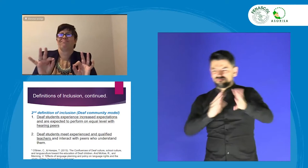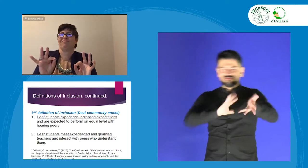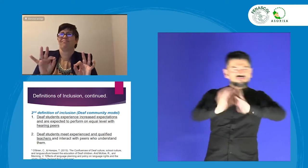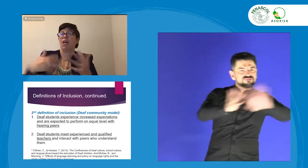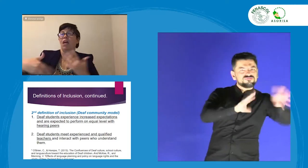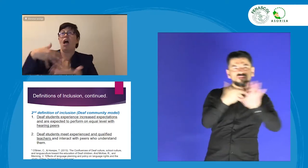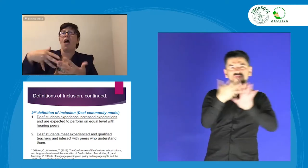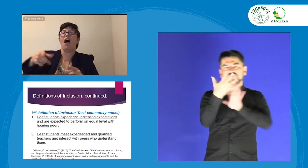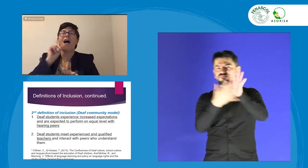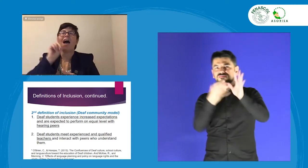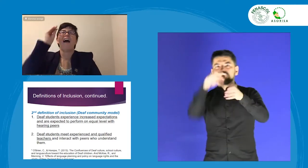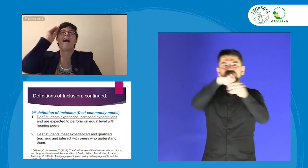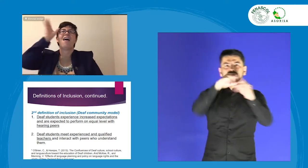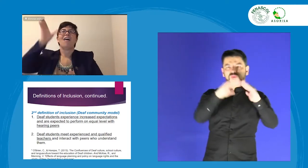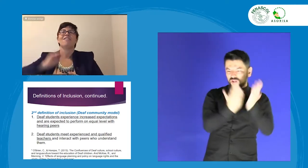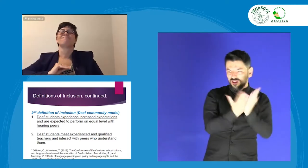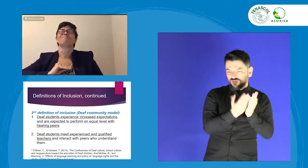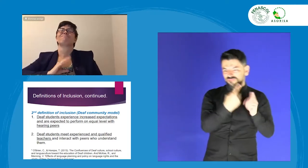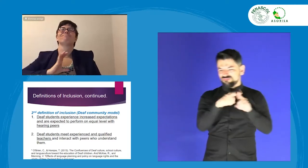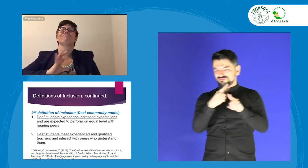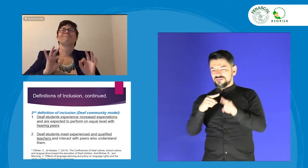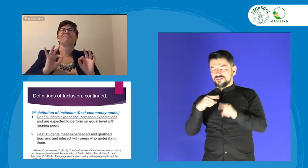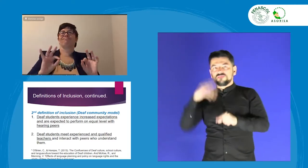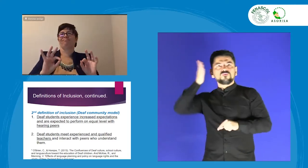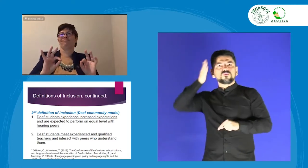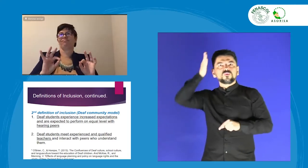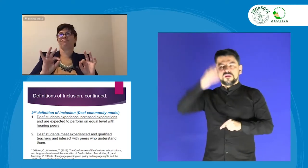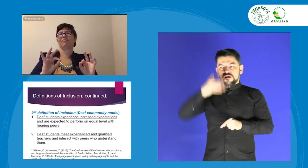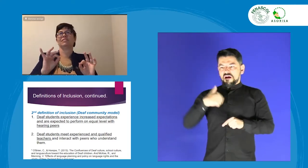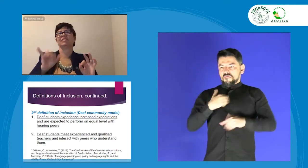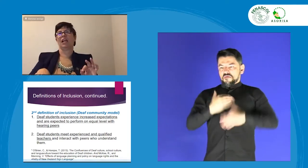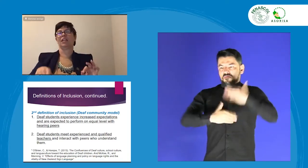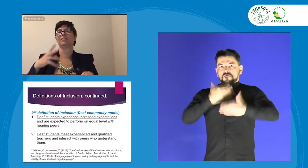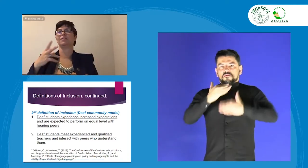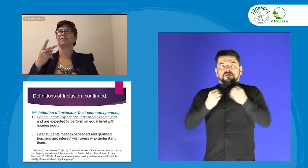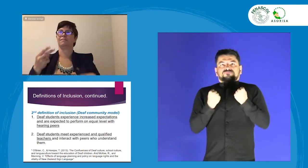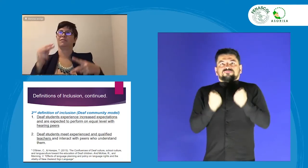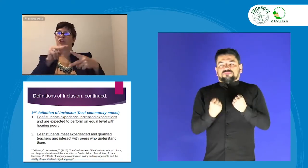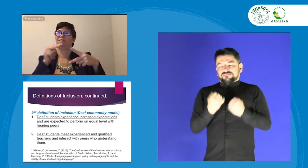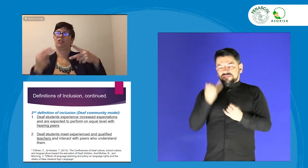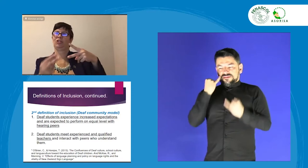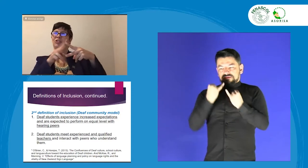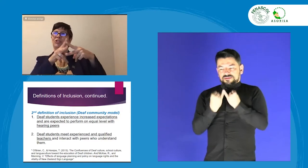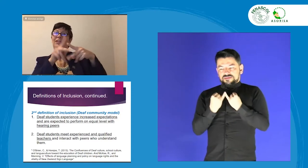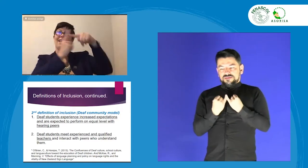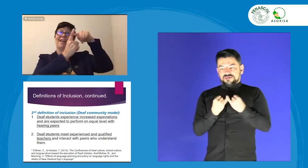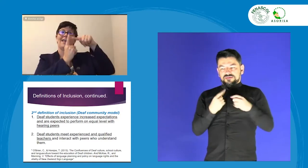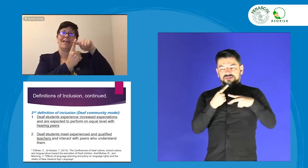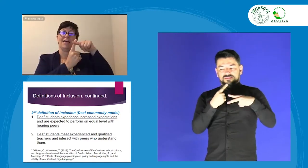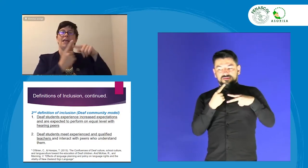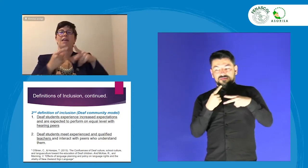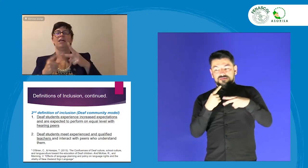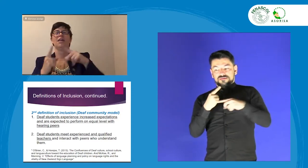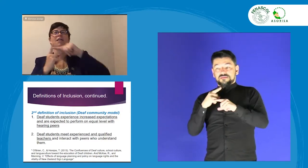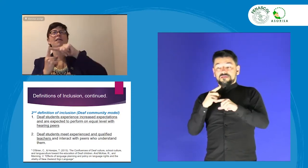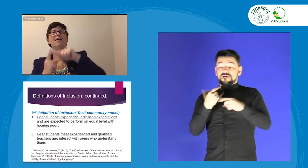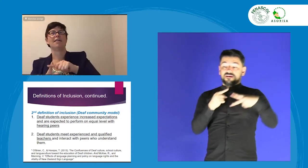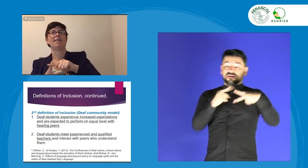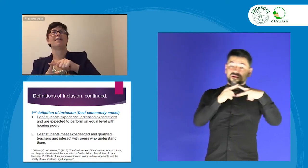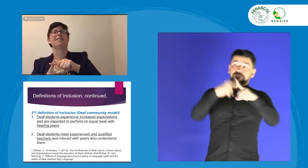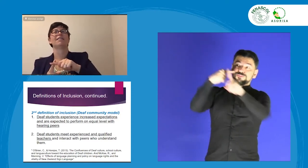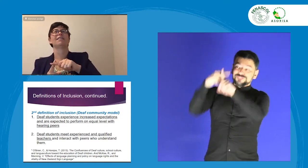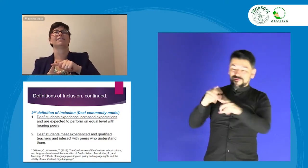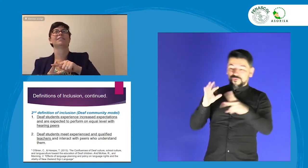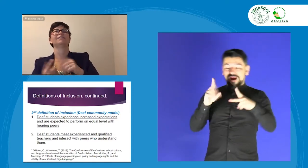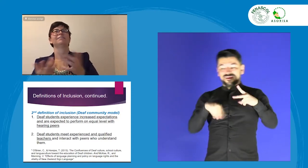profesores experimentados en la lengua de señas y que de esta manera pues hacen que se entienda mucho más fácil el tema